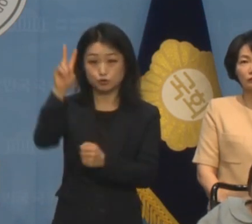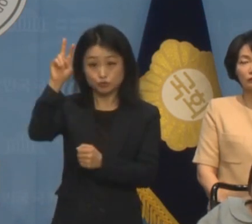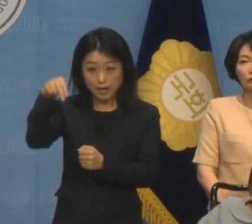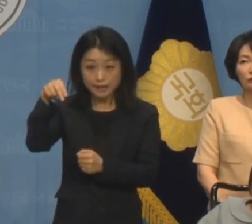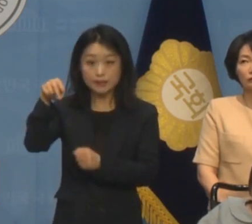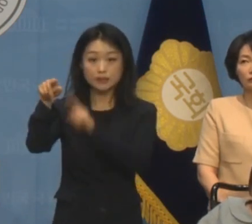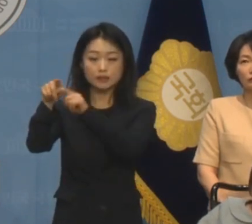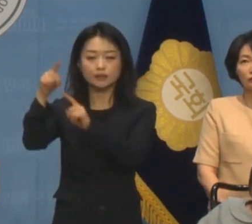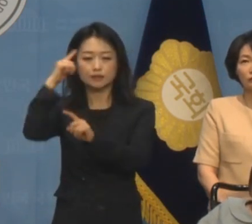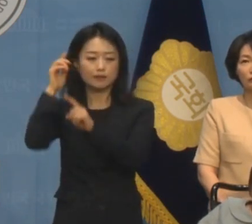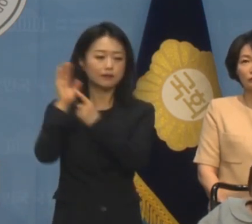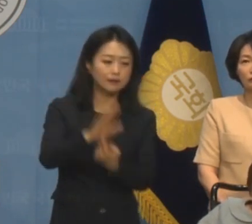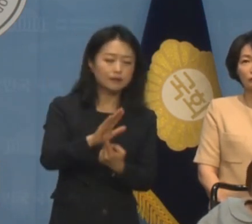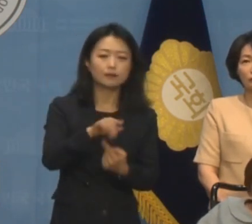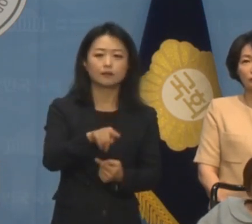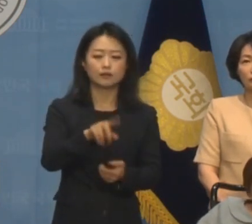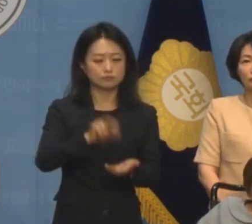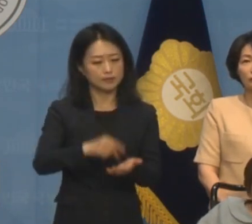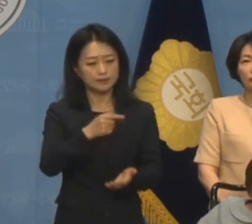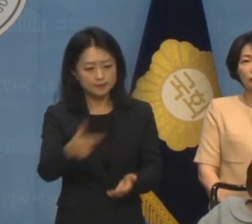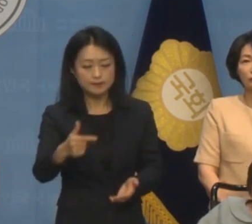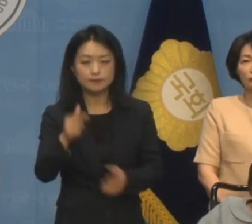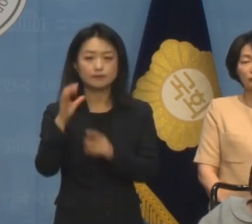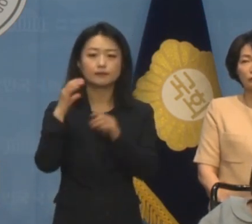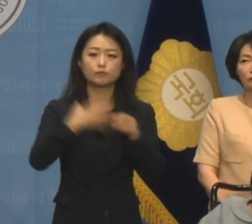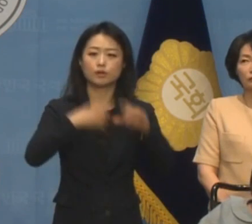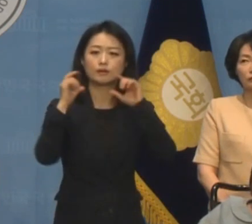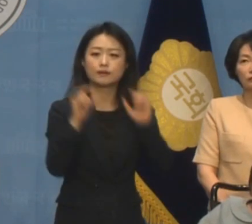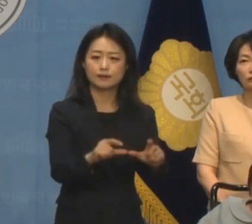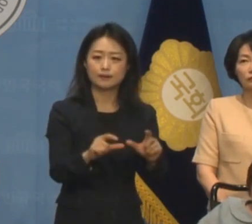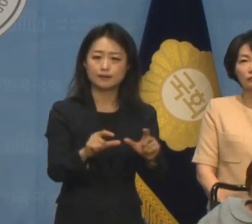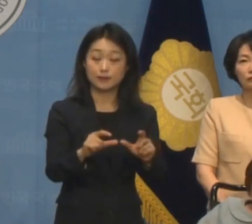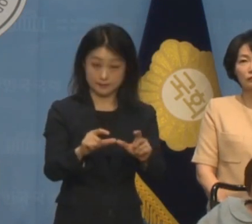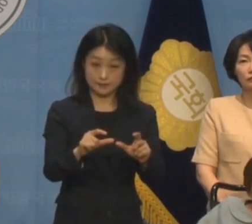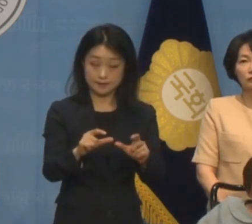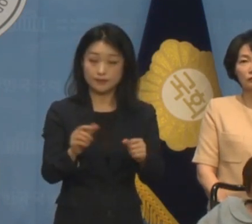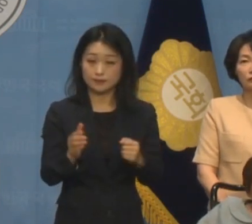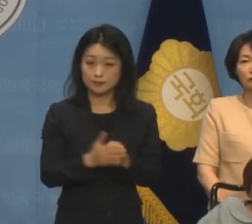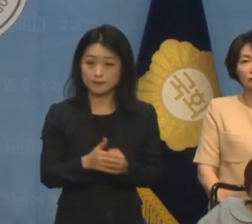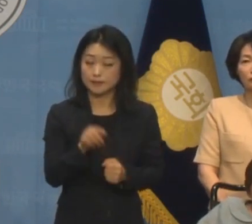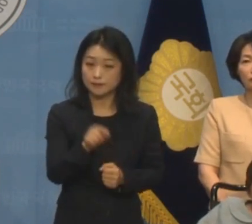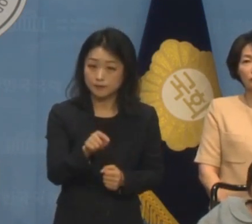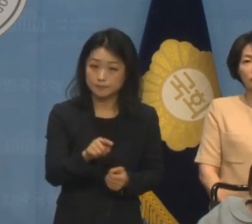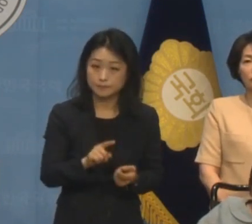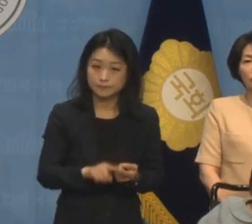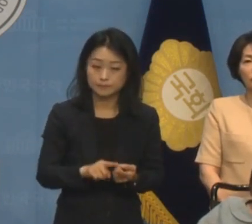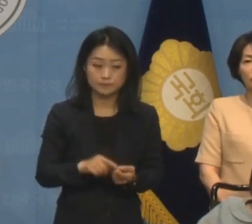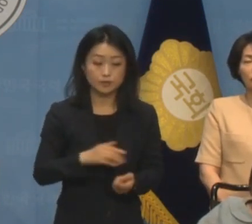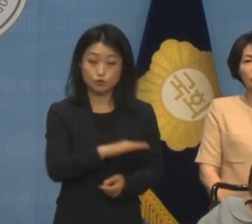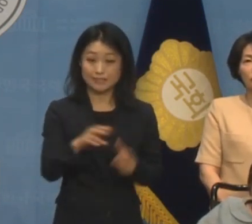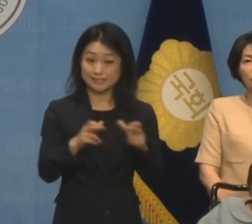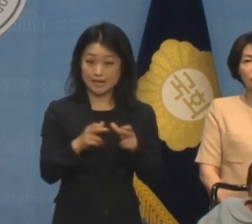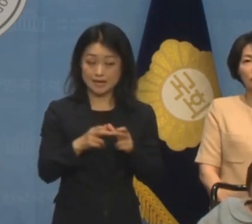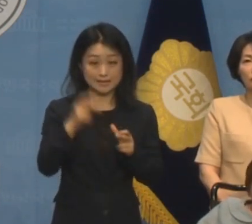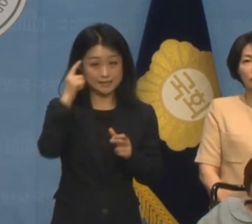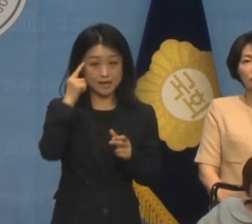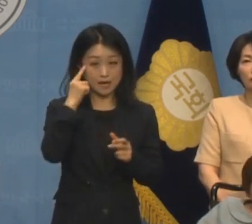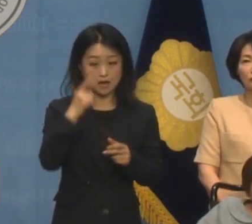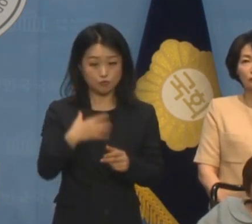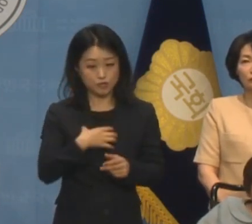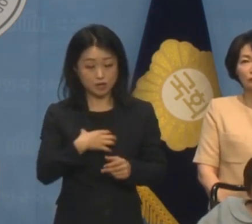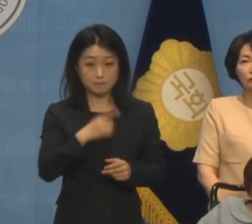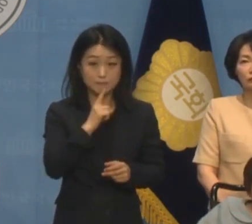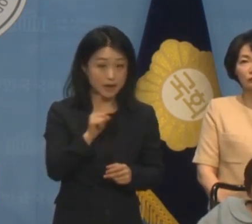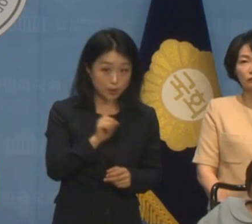저희는 판단합니다. 이러한 개념과 이러한 우려가 단순히 저희들만의 우려가 아니라